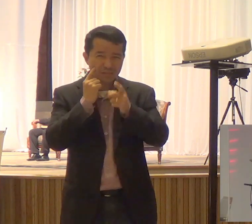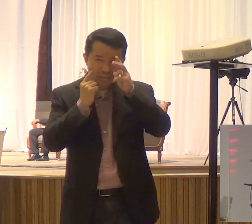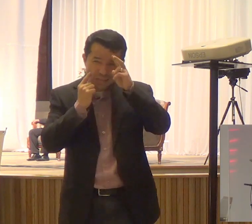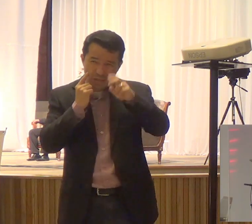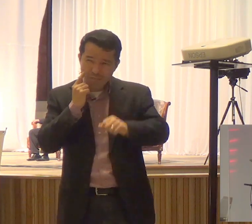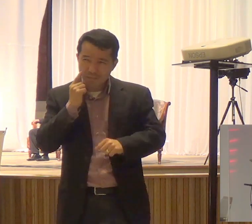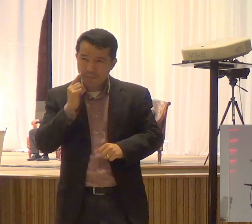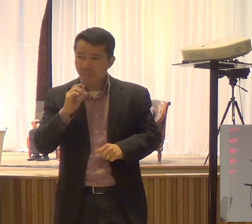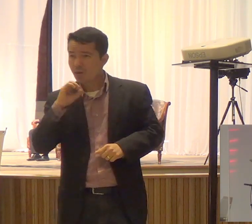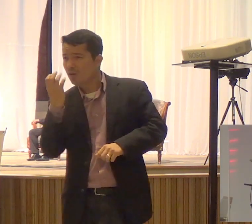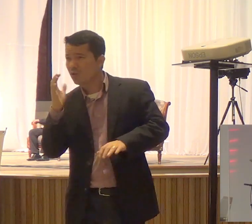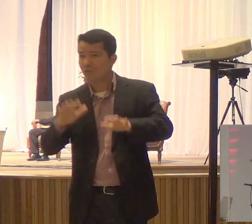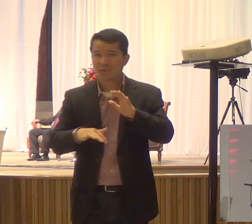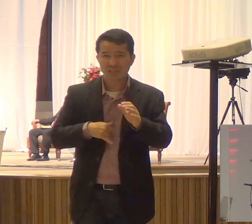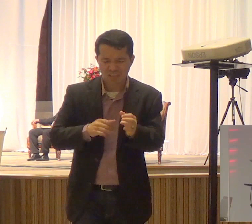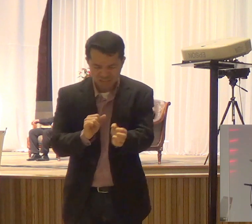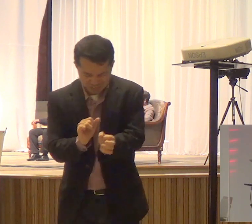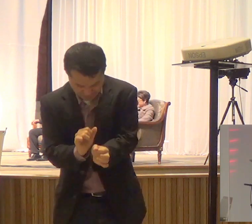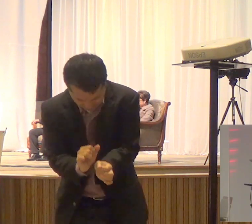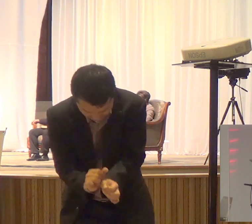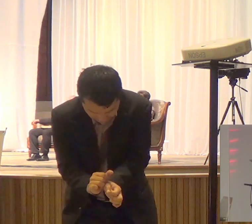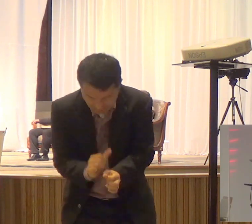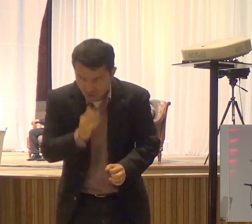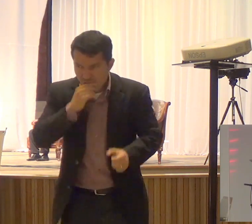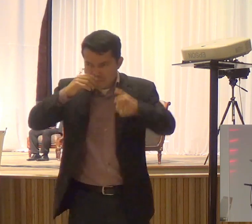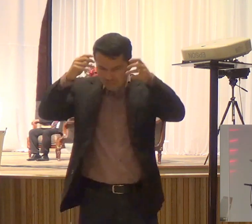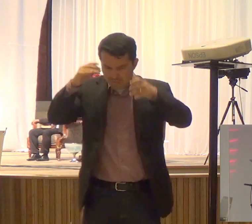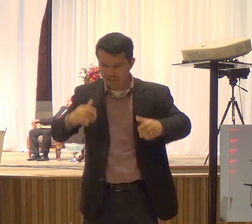quando ele levou aquelas chicotadas nas costas,